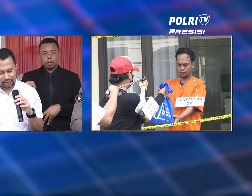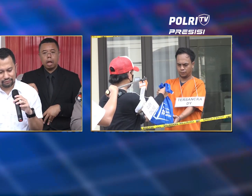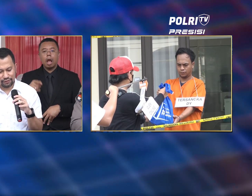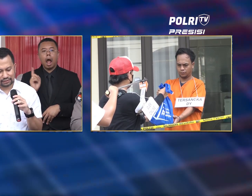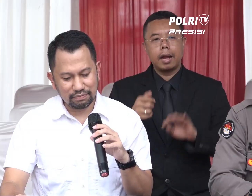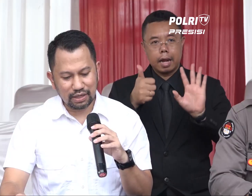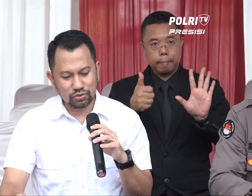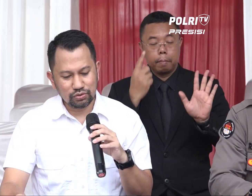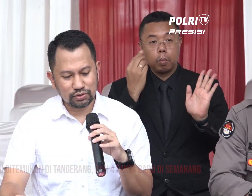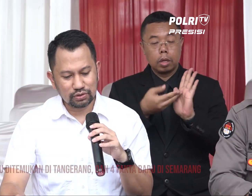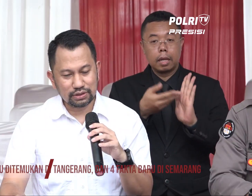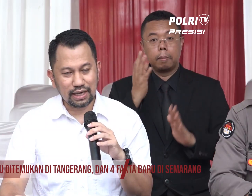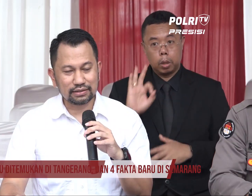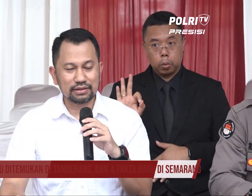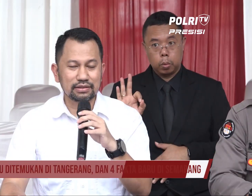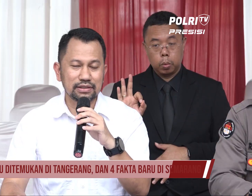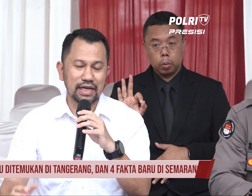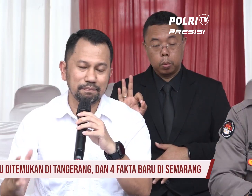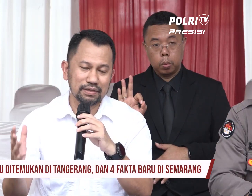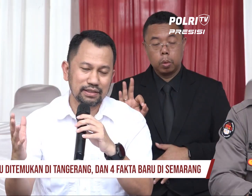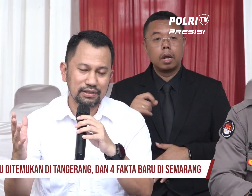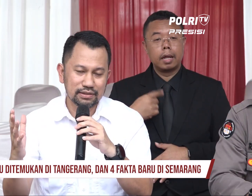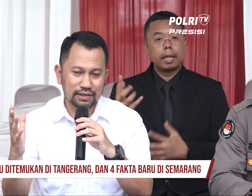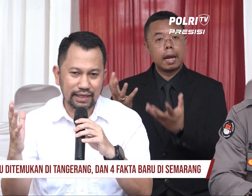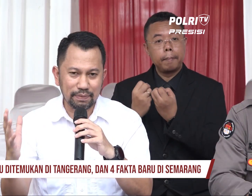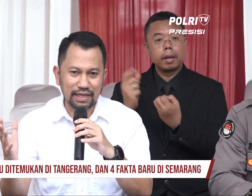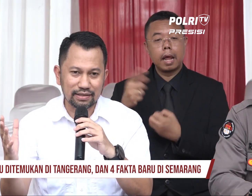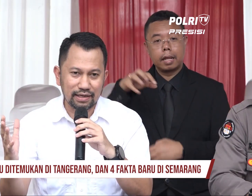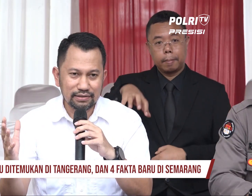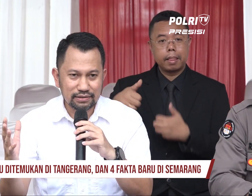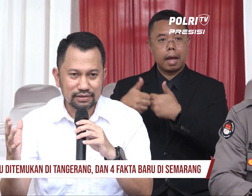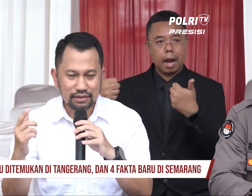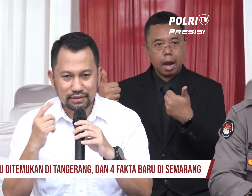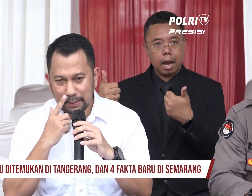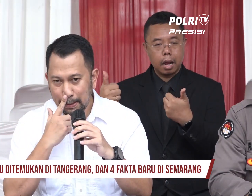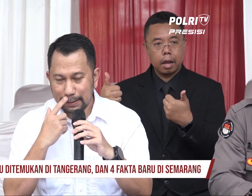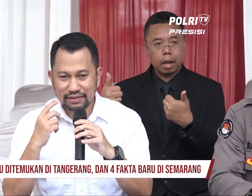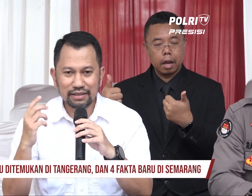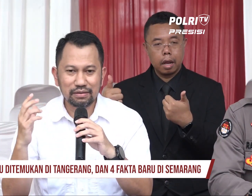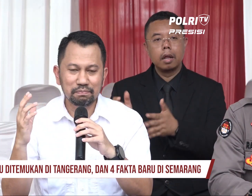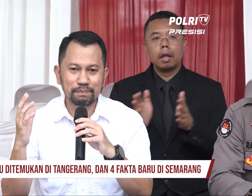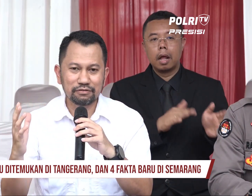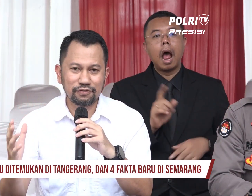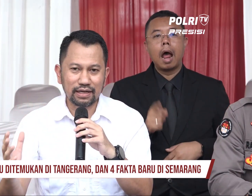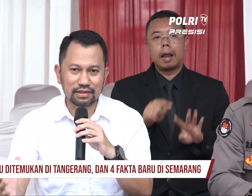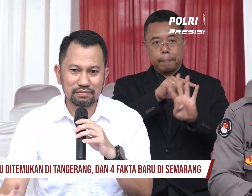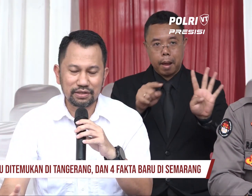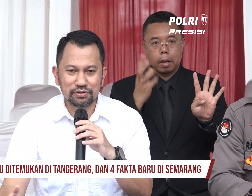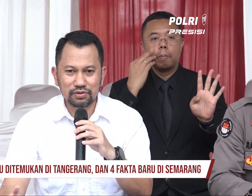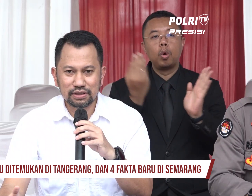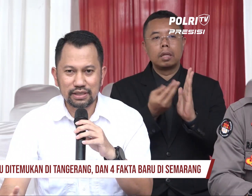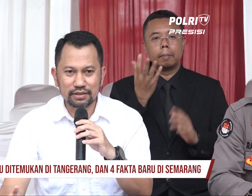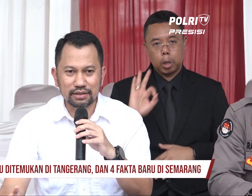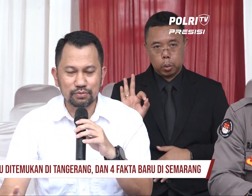Ada 6 fakta baru yang didapati di TKP Tangerang dan 4 fakta